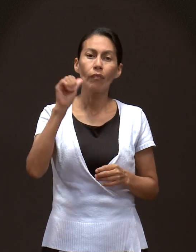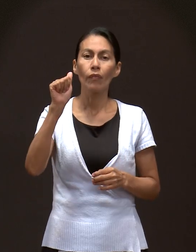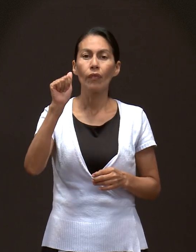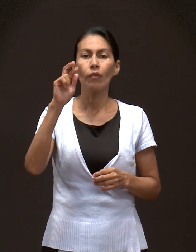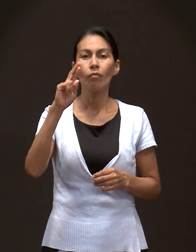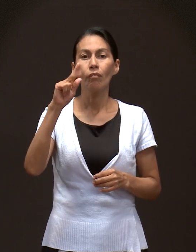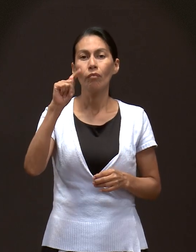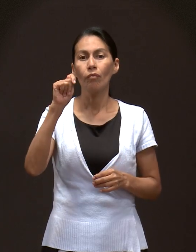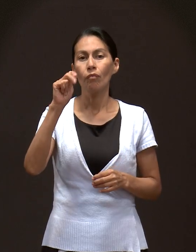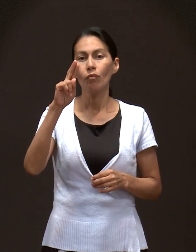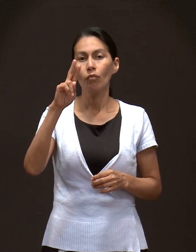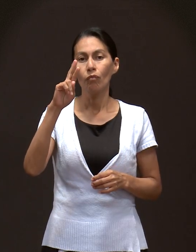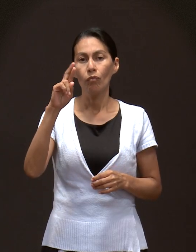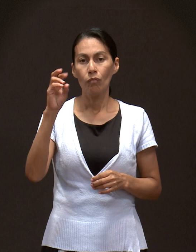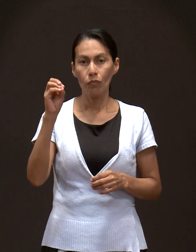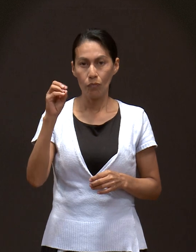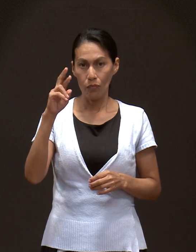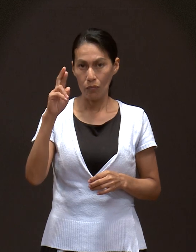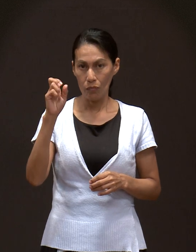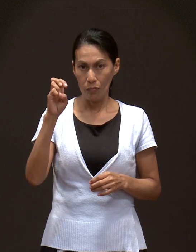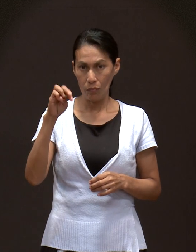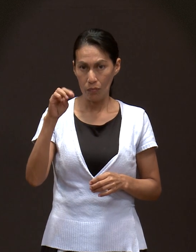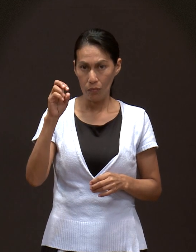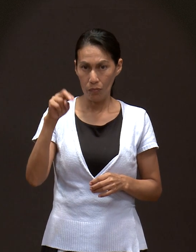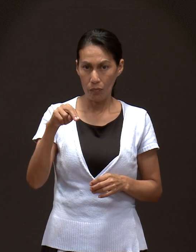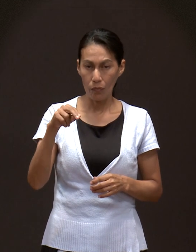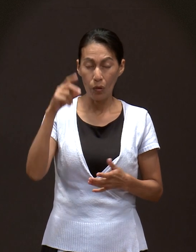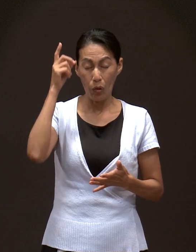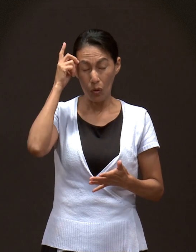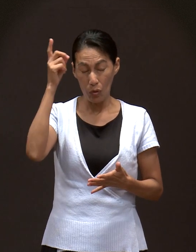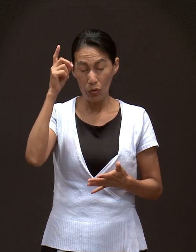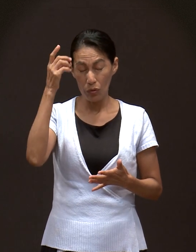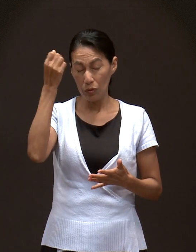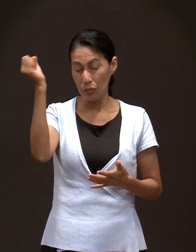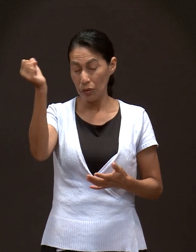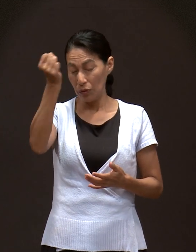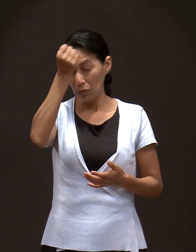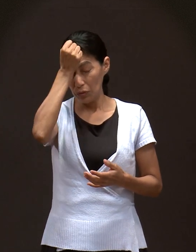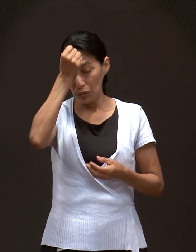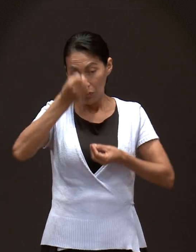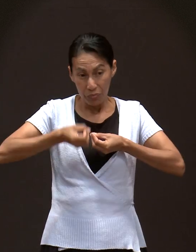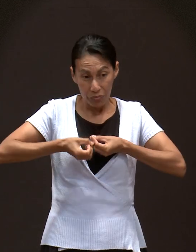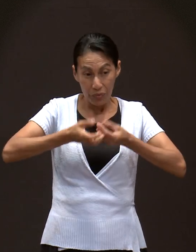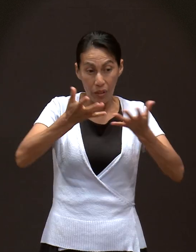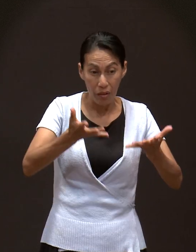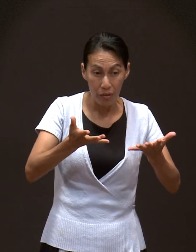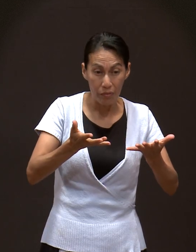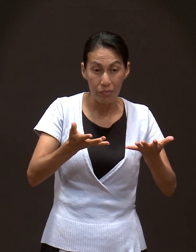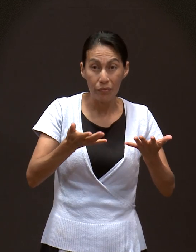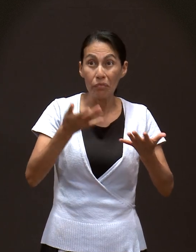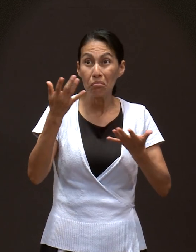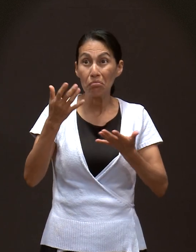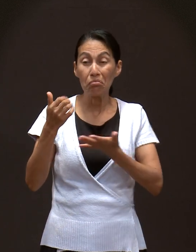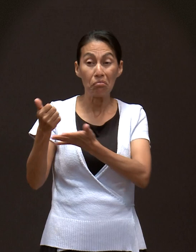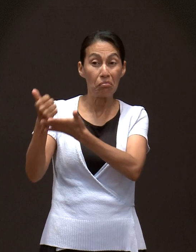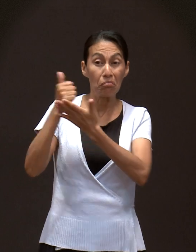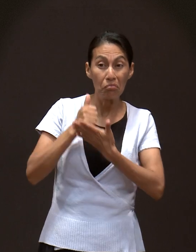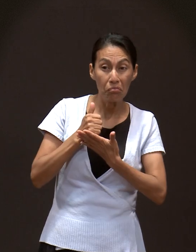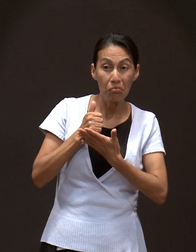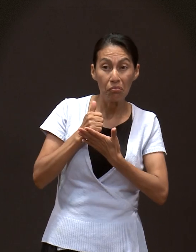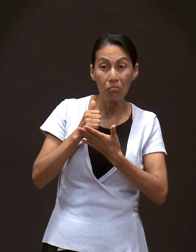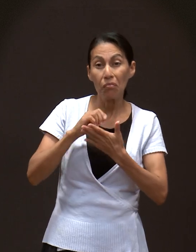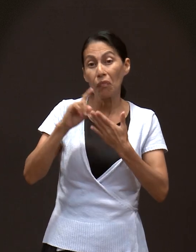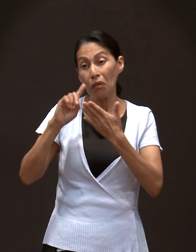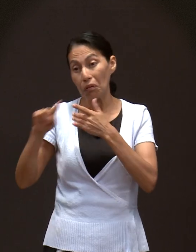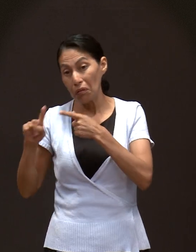Buenas noches, dice Arturo. Dios provee acorde a su infinita sabiduría. Cierra y abre